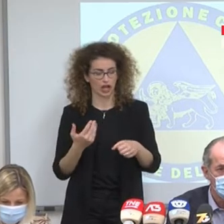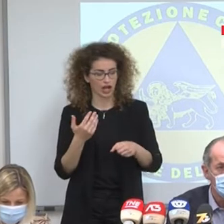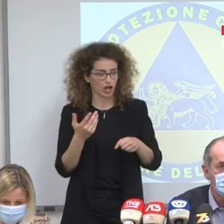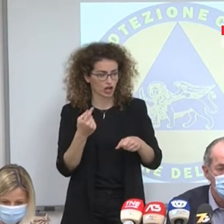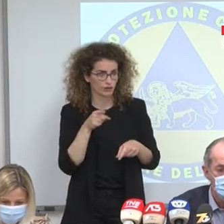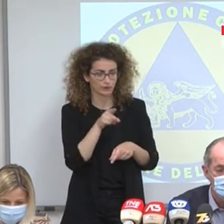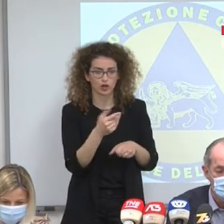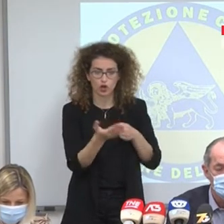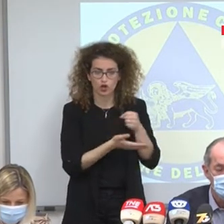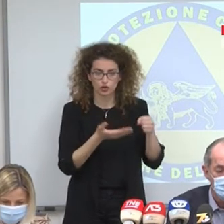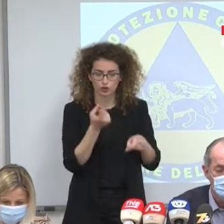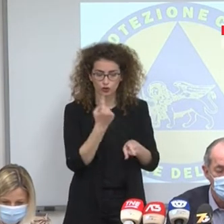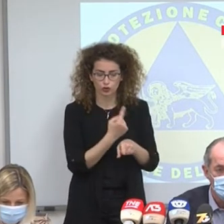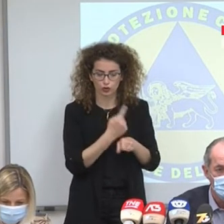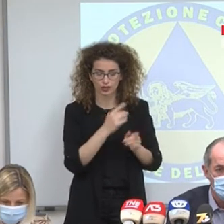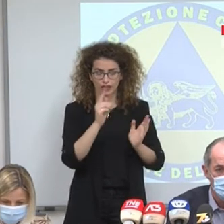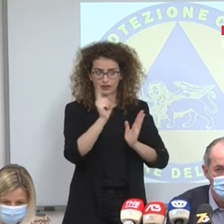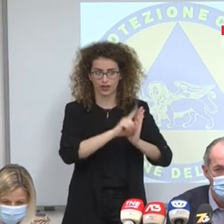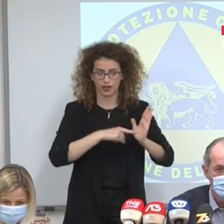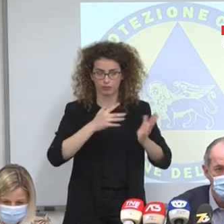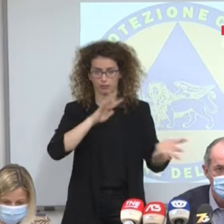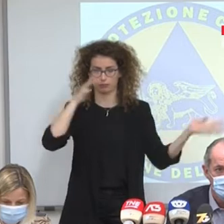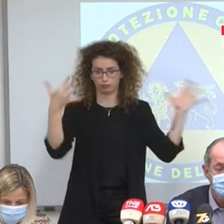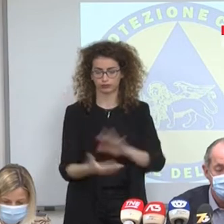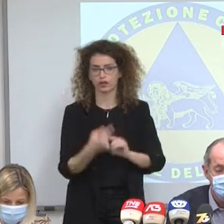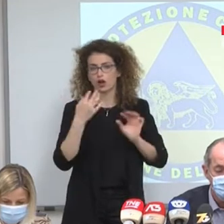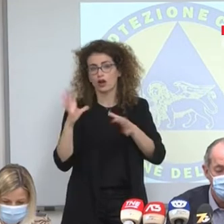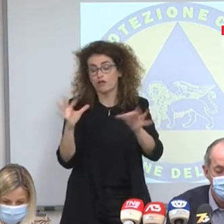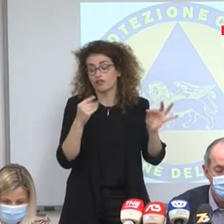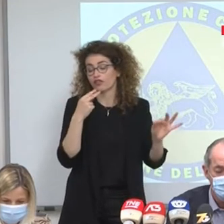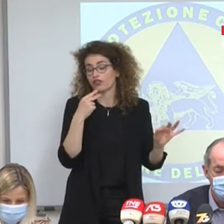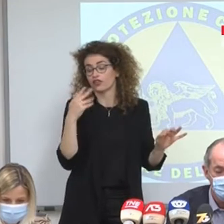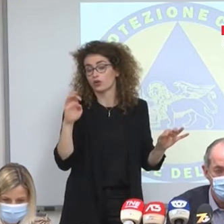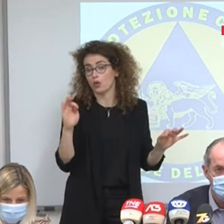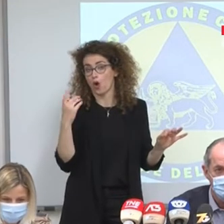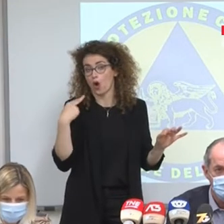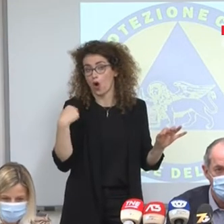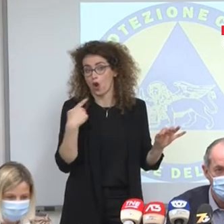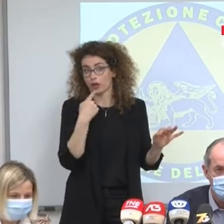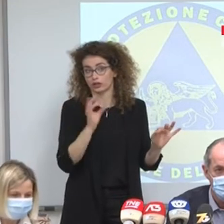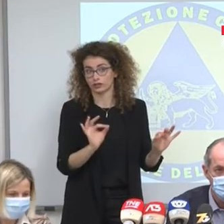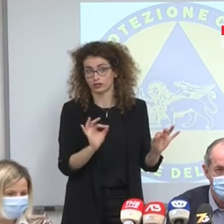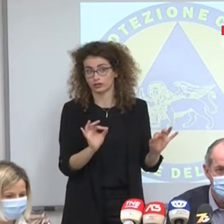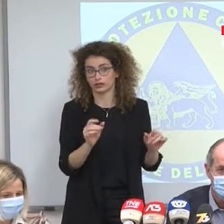svolta. Così aveva detto Figliuolo. Cioè, se dal 10 al 16 abbiamo una riduzione, è una svoltina?